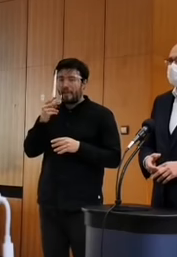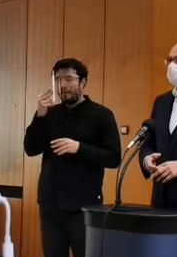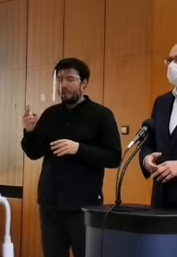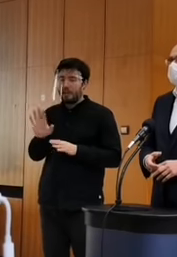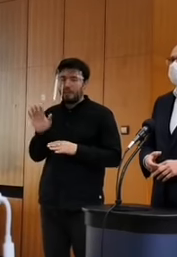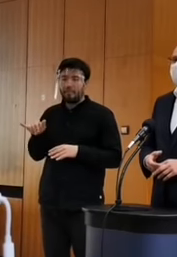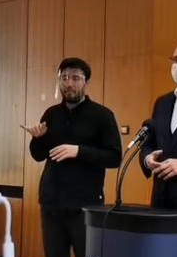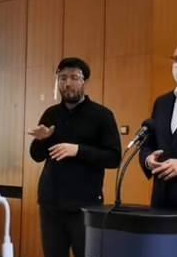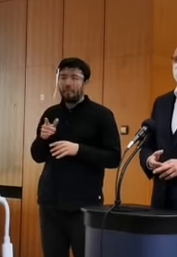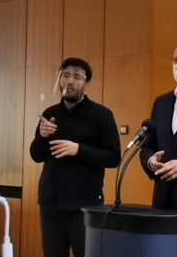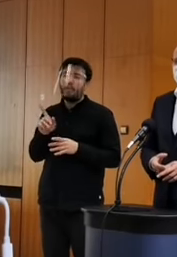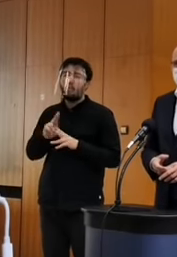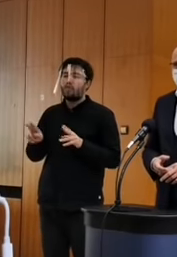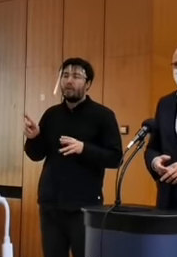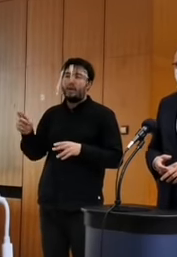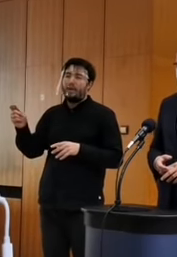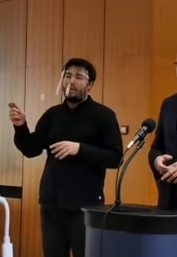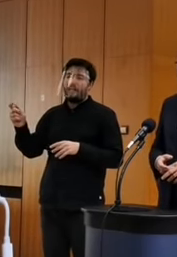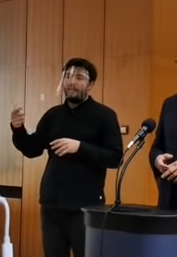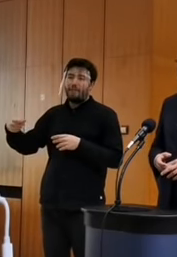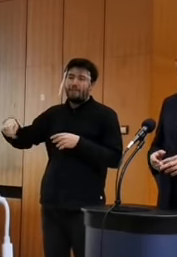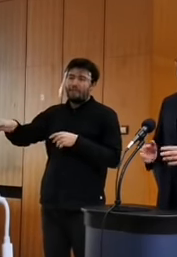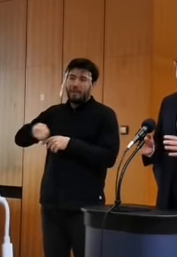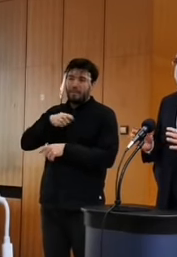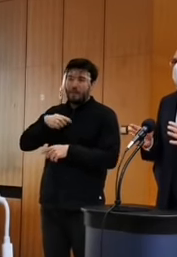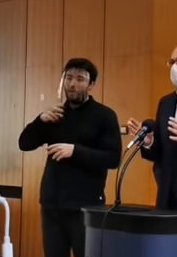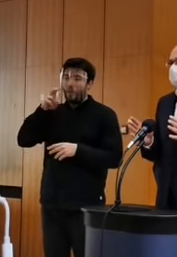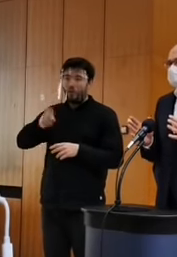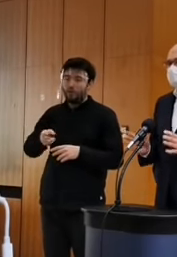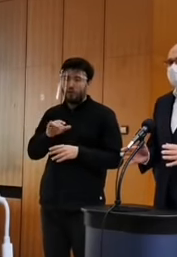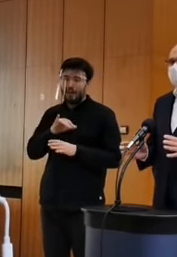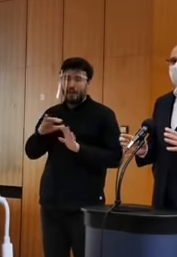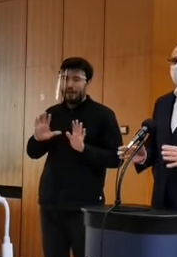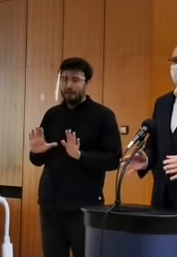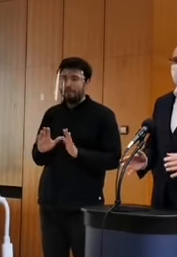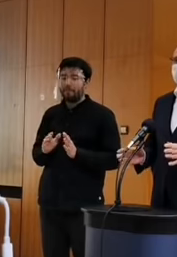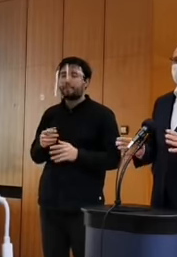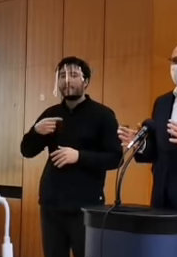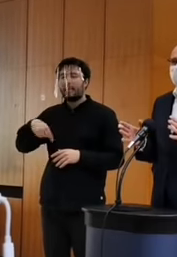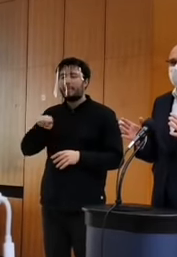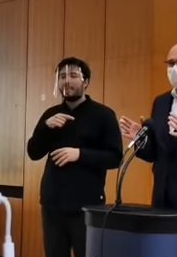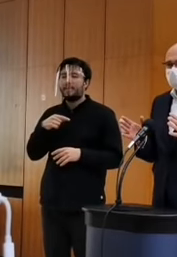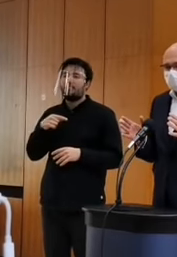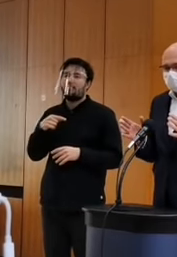lebo sa nám to môže vyplatiť o mnoho horšie. Sme zásadne proti